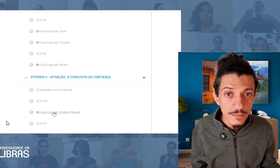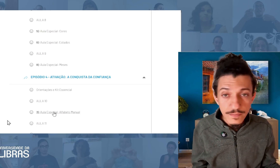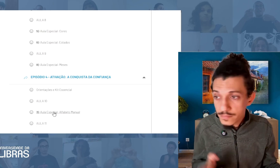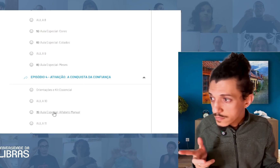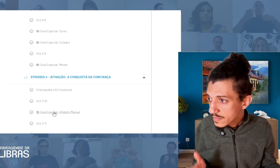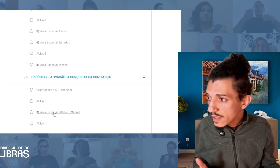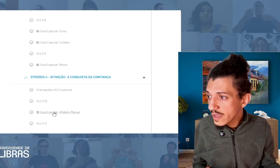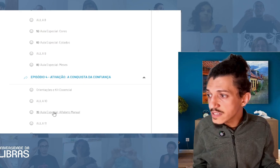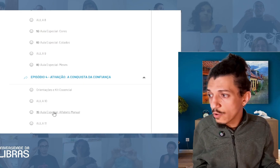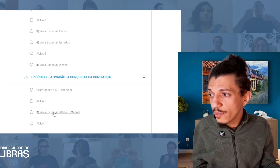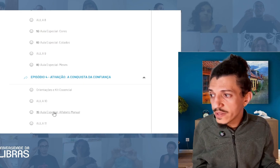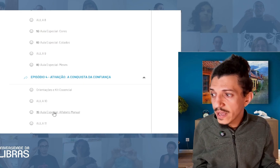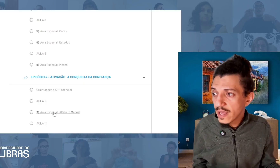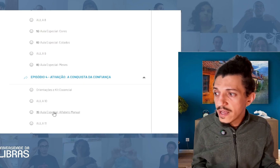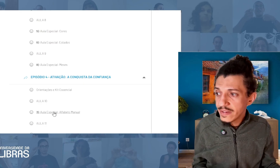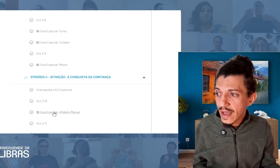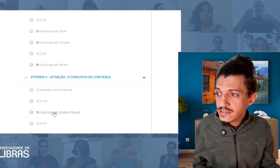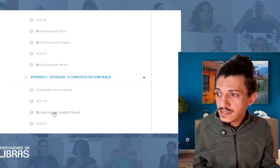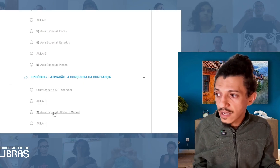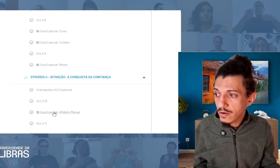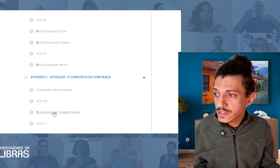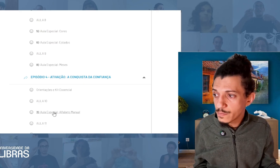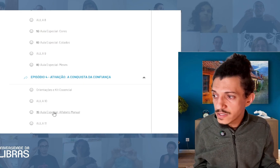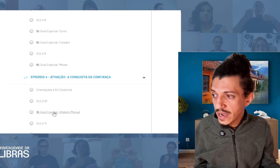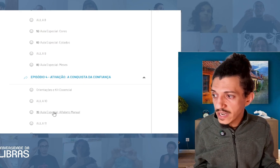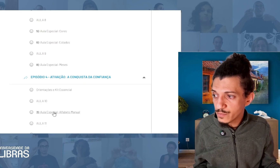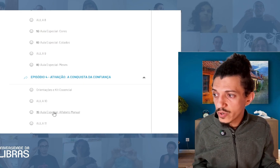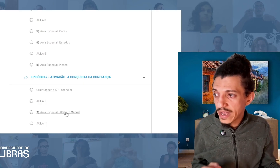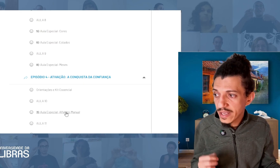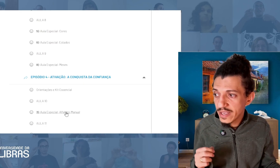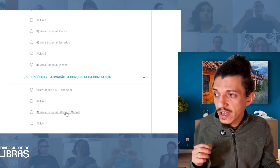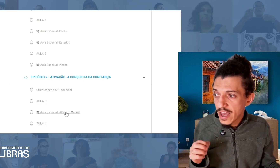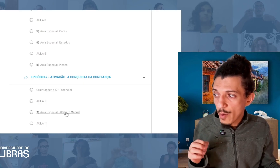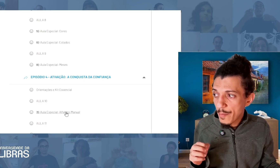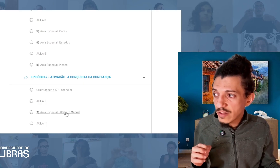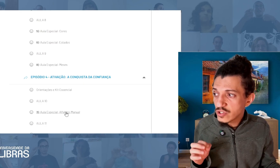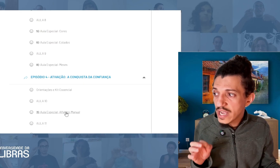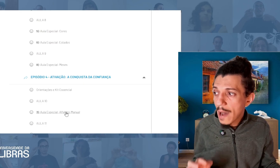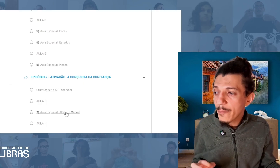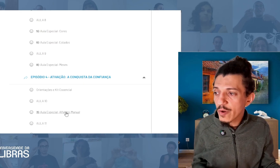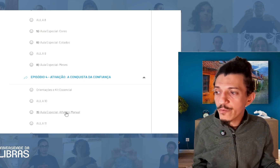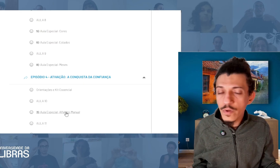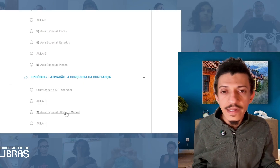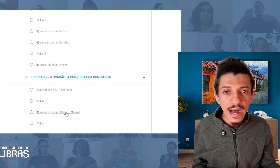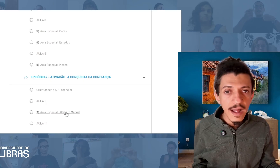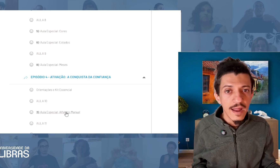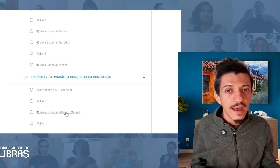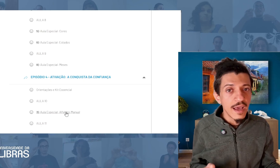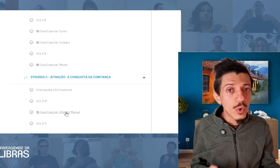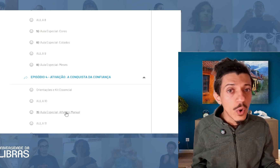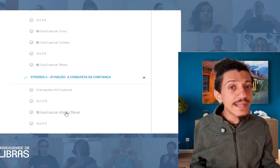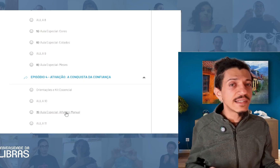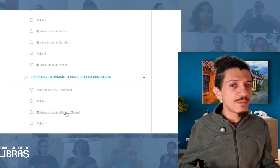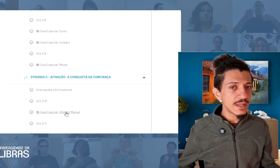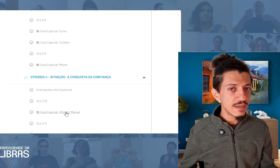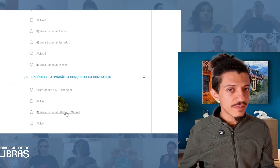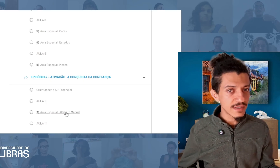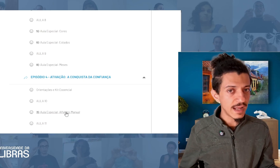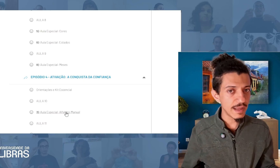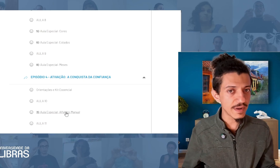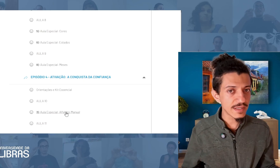surdo. E esse é o poder dessas aulas especiais, porque aqui é o momento de aprofundar em coisas específicas